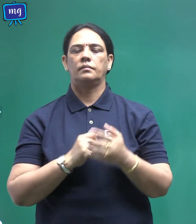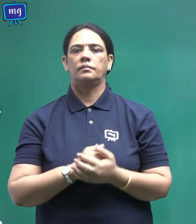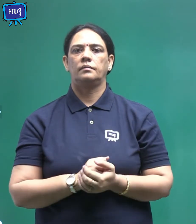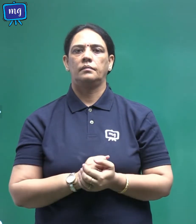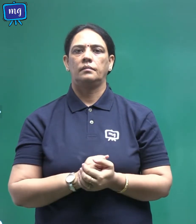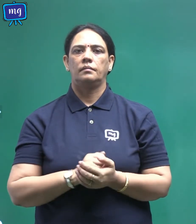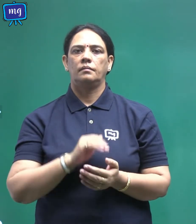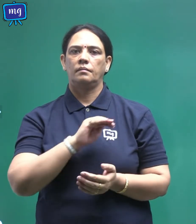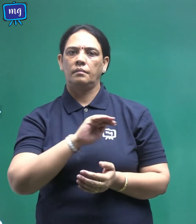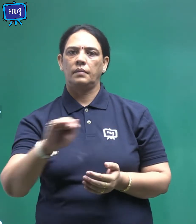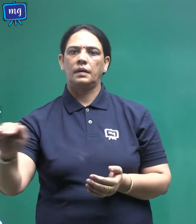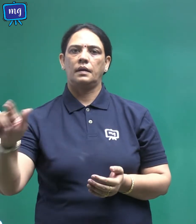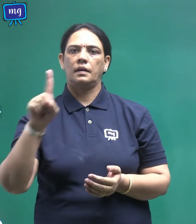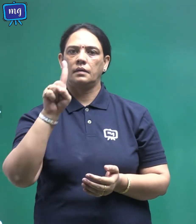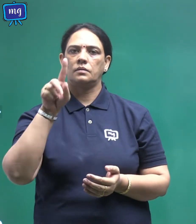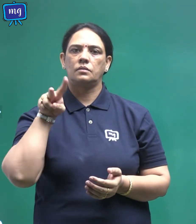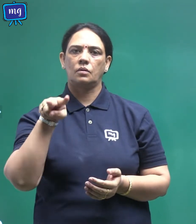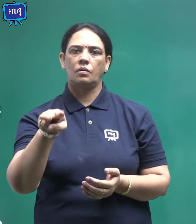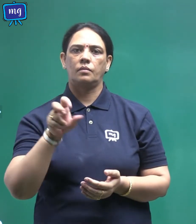बटे 100।